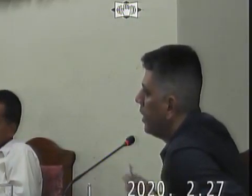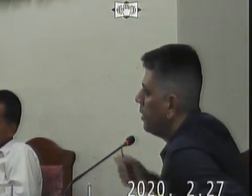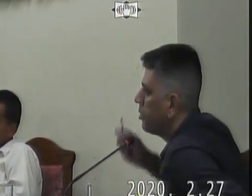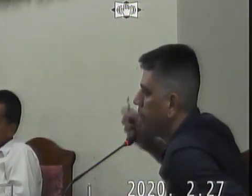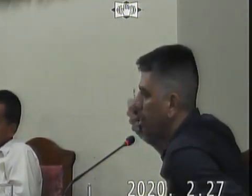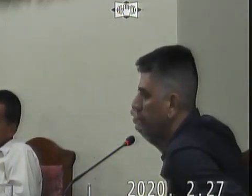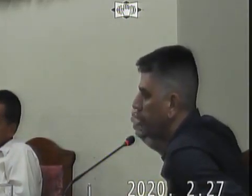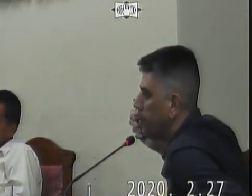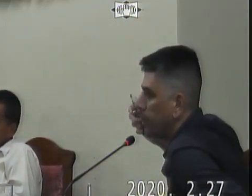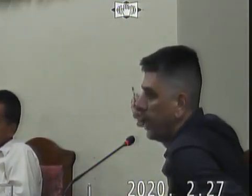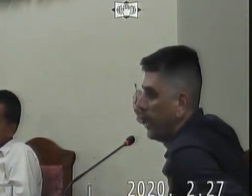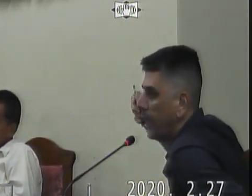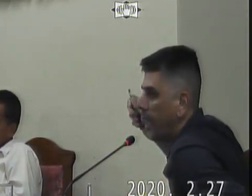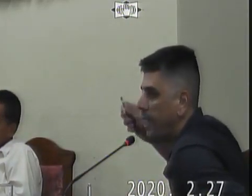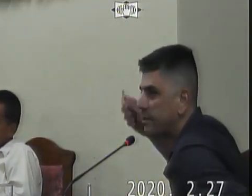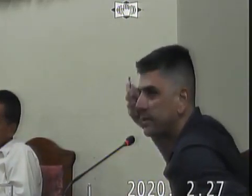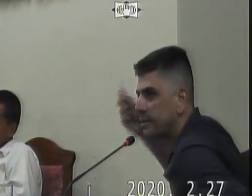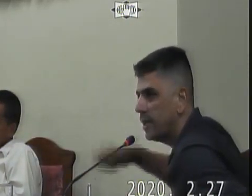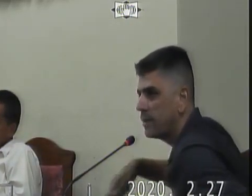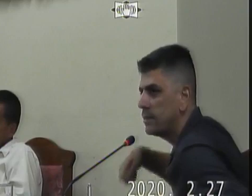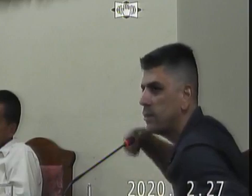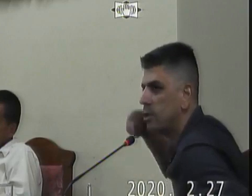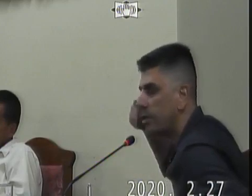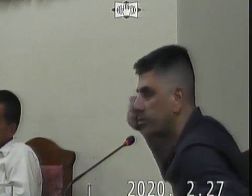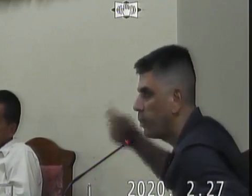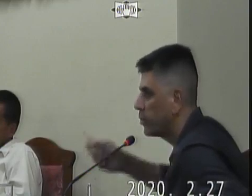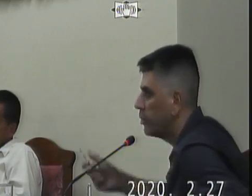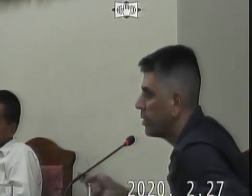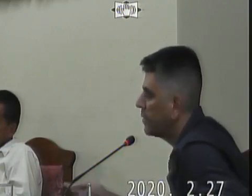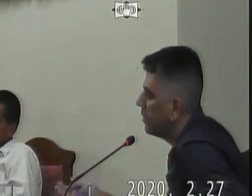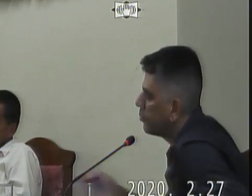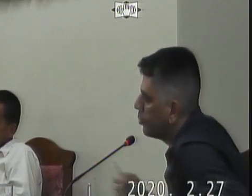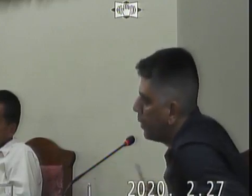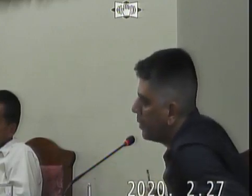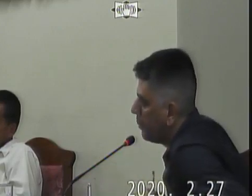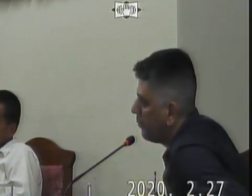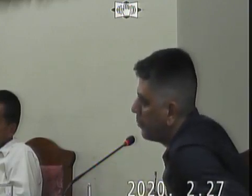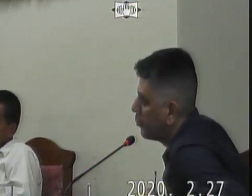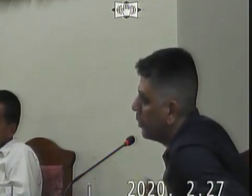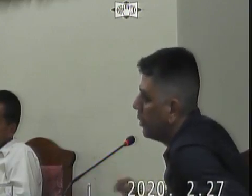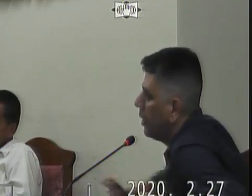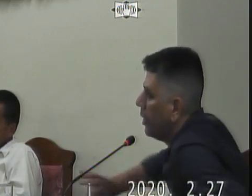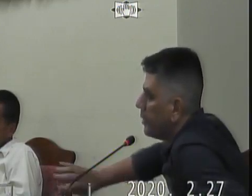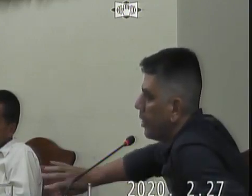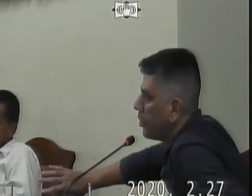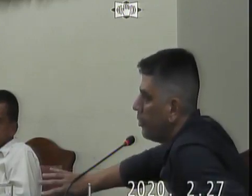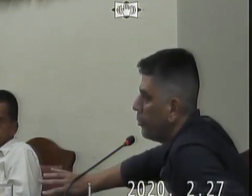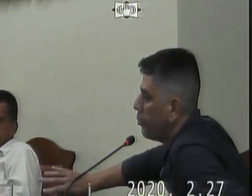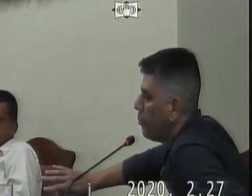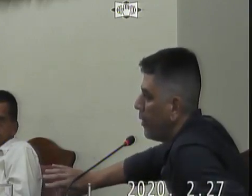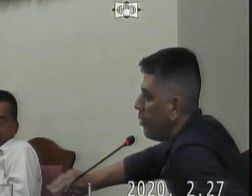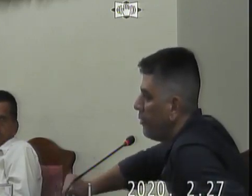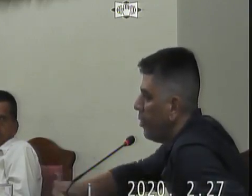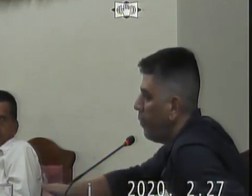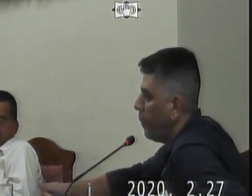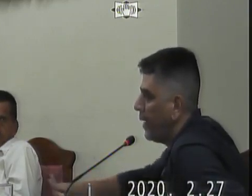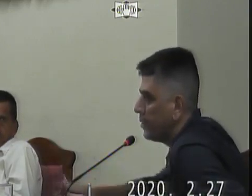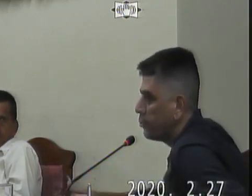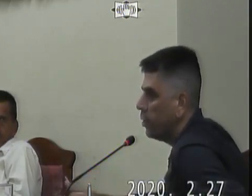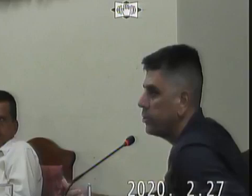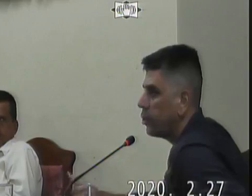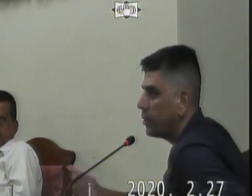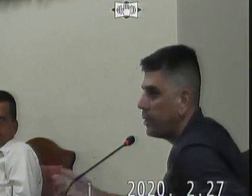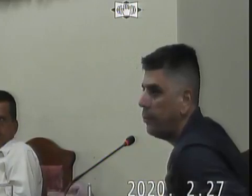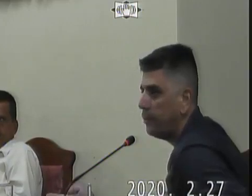aqui, retirando as licenças, retirando os auxílios, trazendo todo para dentro da prefeitura, deixando uma nova